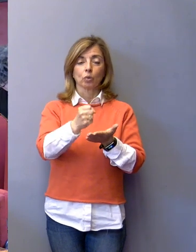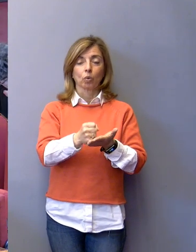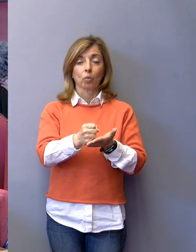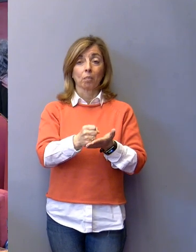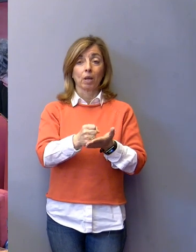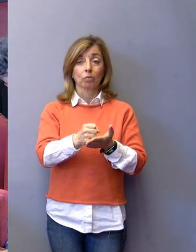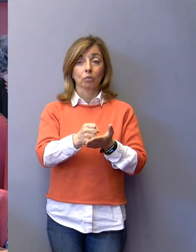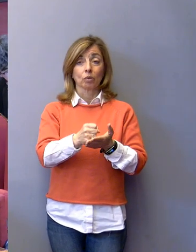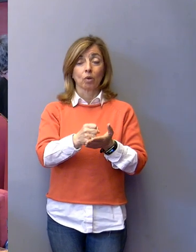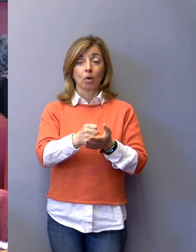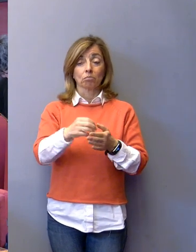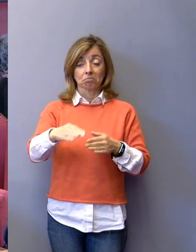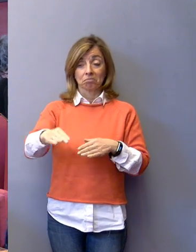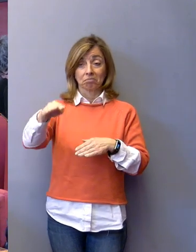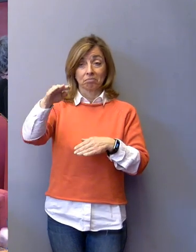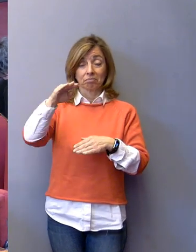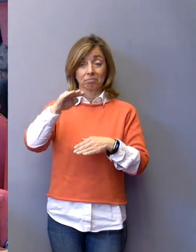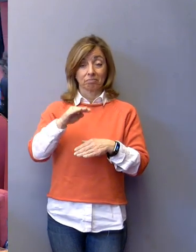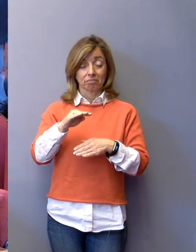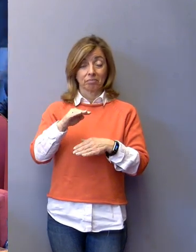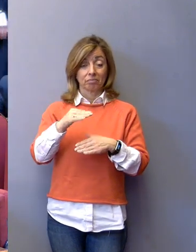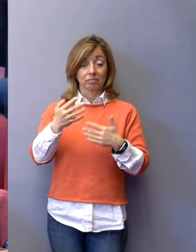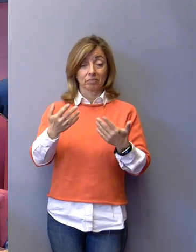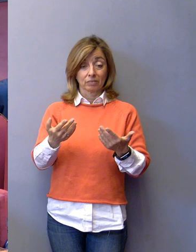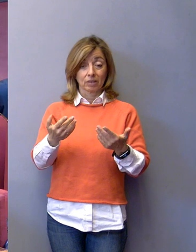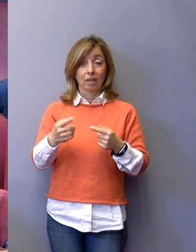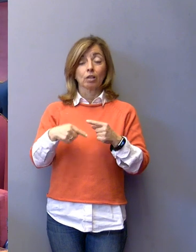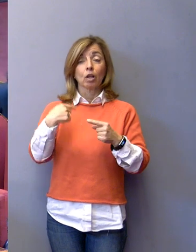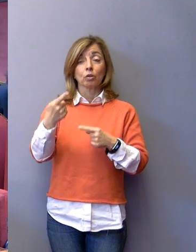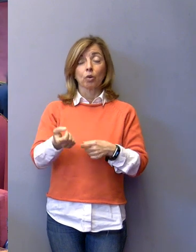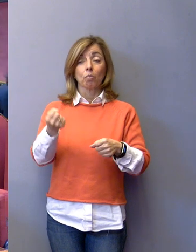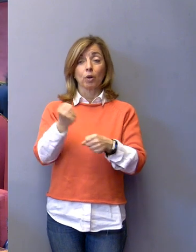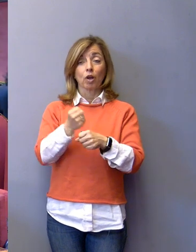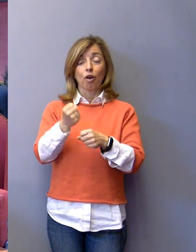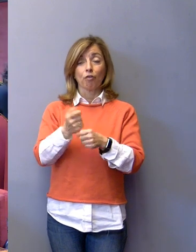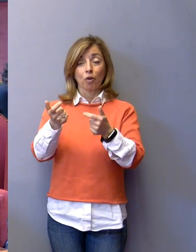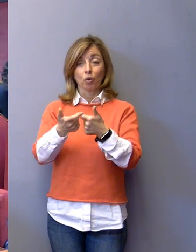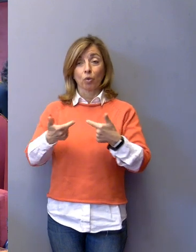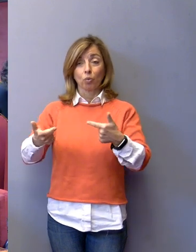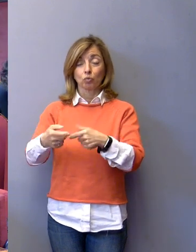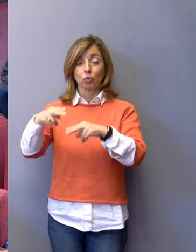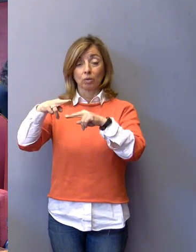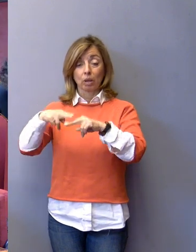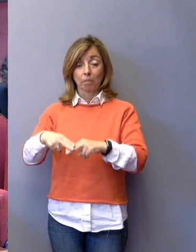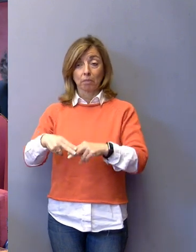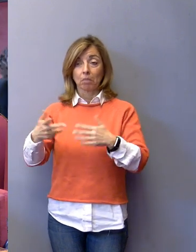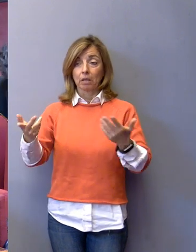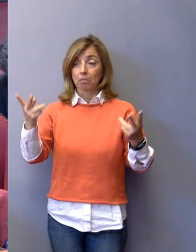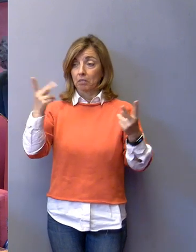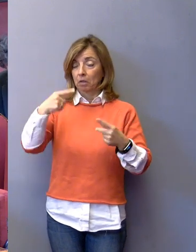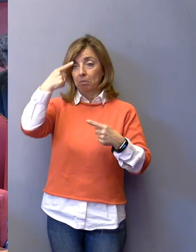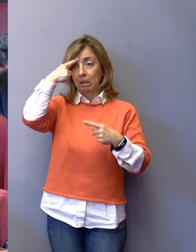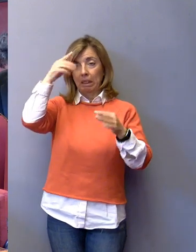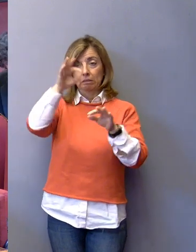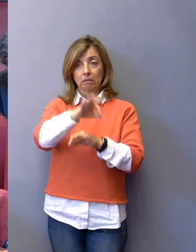in commissione dopo pare un lavoro di una consulta permanente di cui non si sapeva nulla e